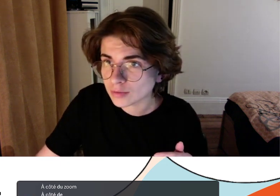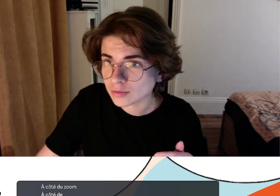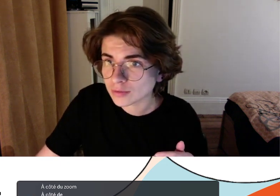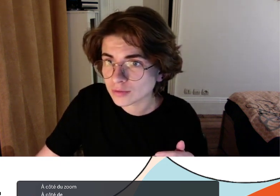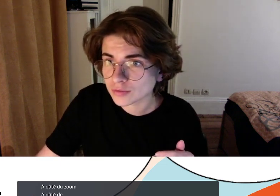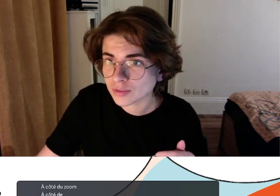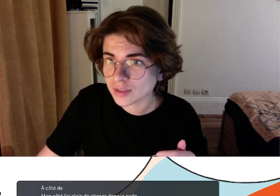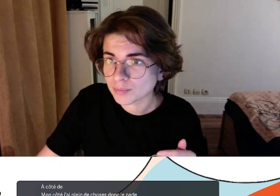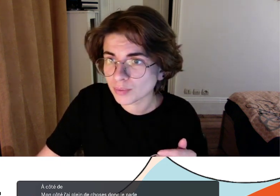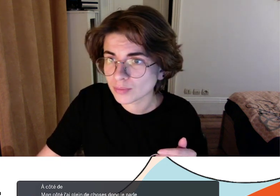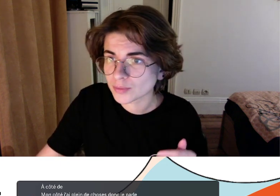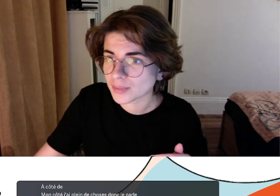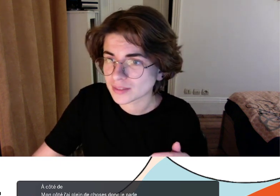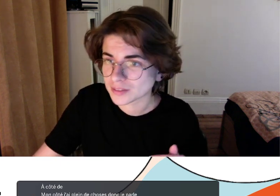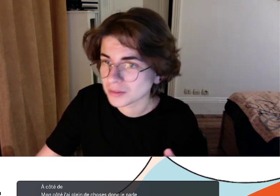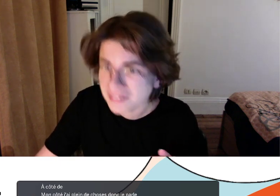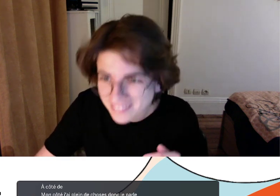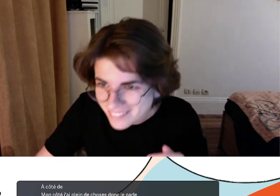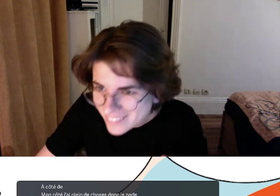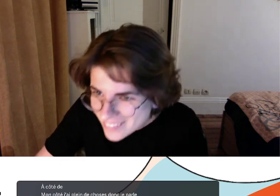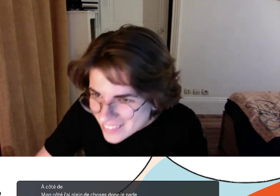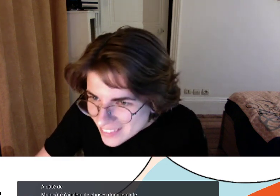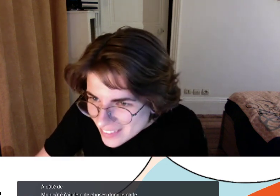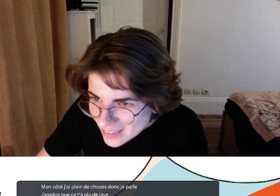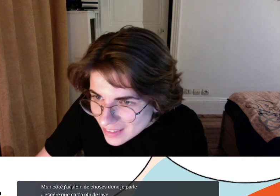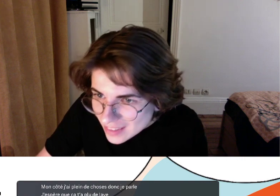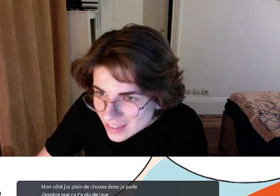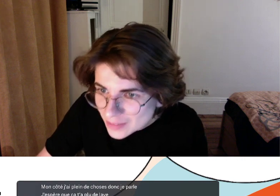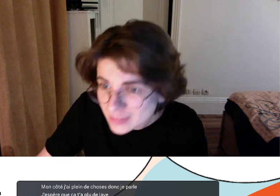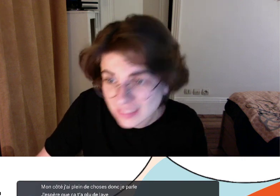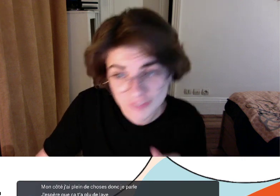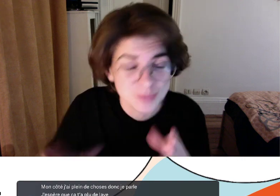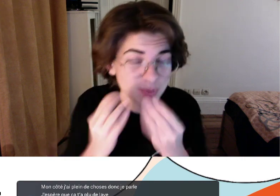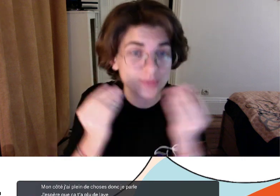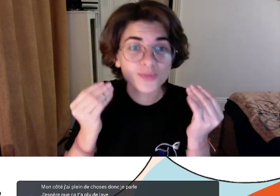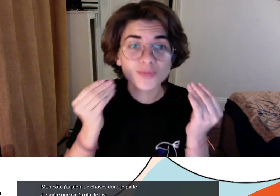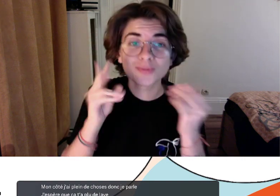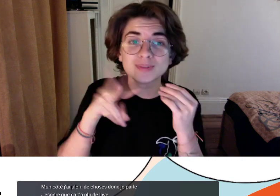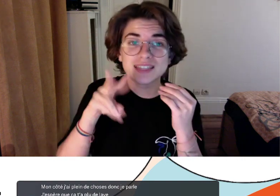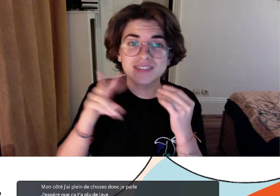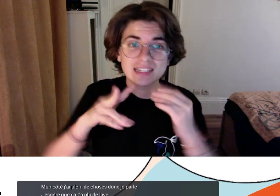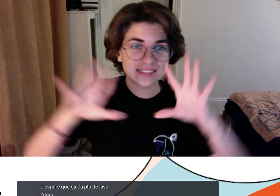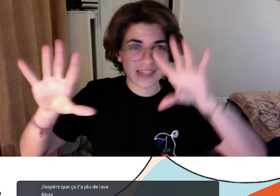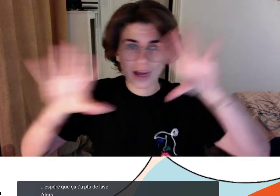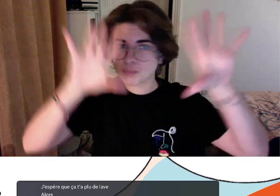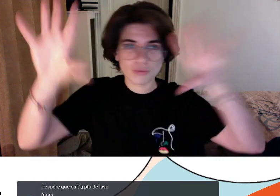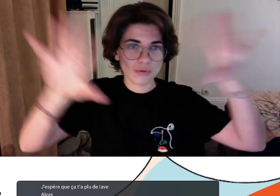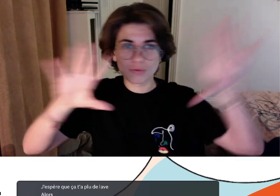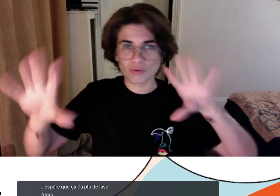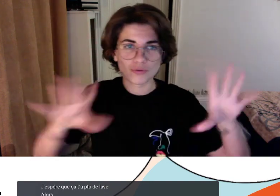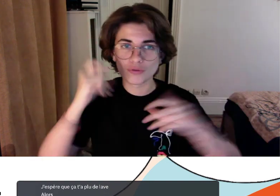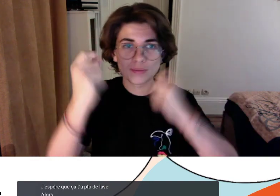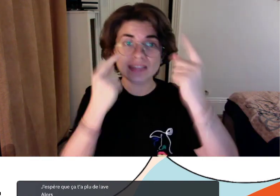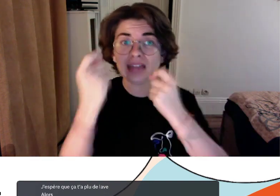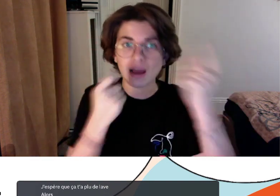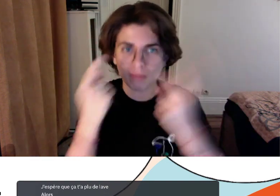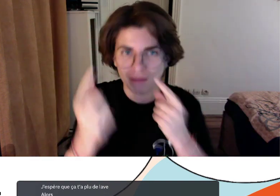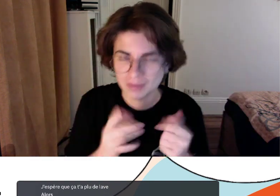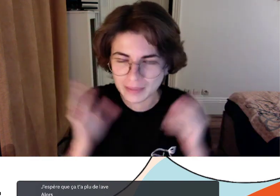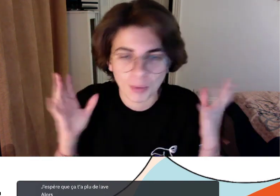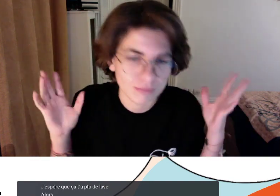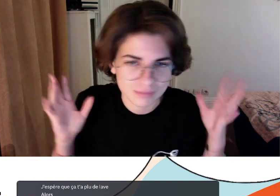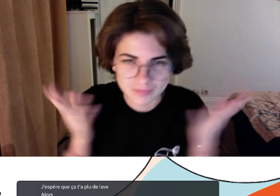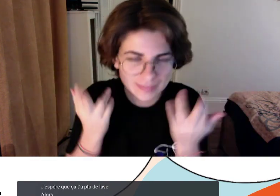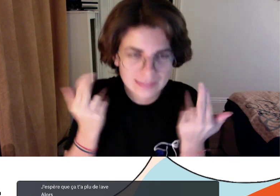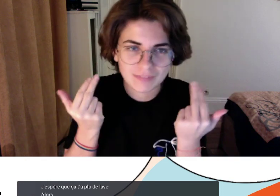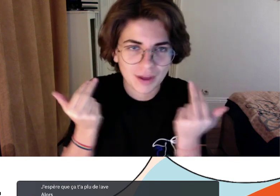Alors, je vais répondre aux personnes. Ouais, ça fait beaucoup, c'est vrai, c'est un peu le bazar, quoi,